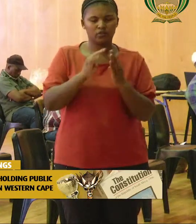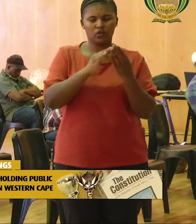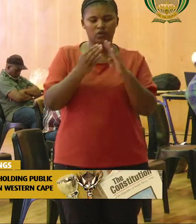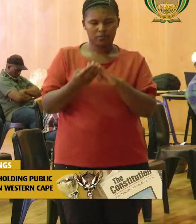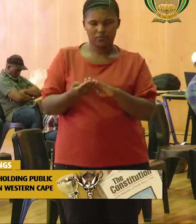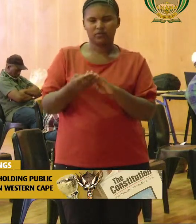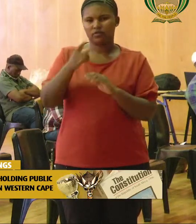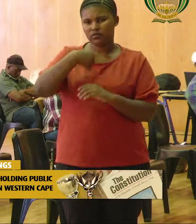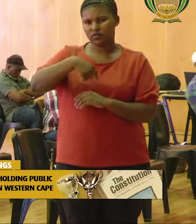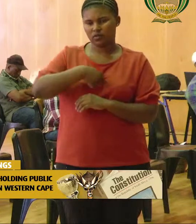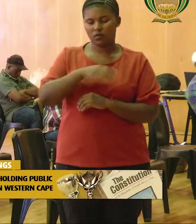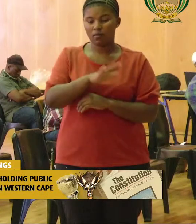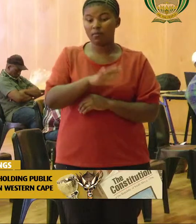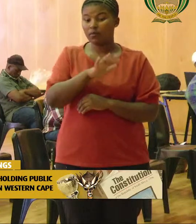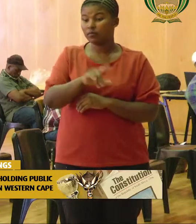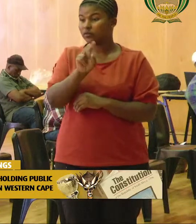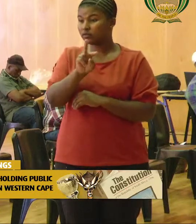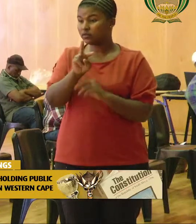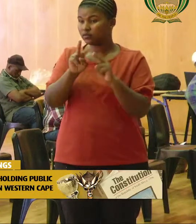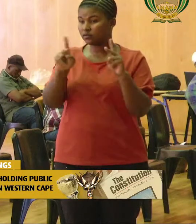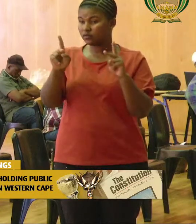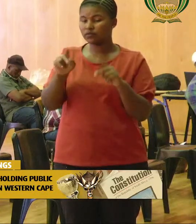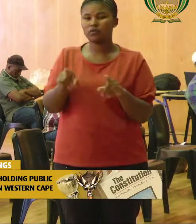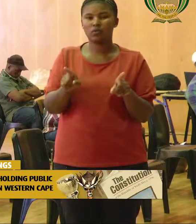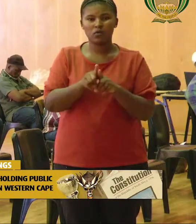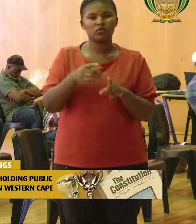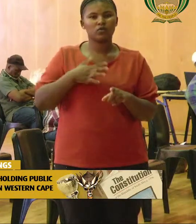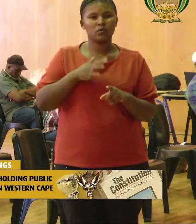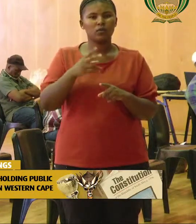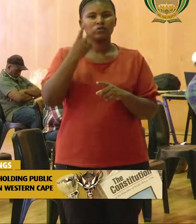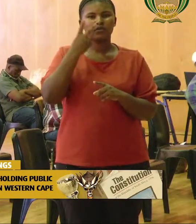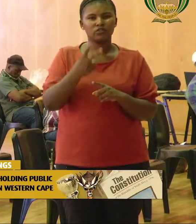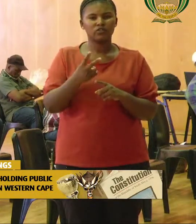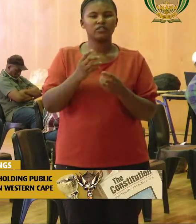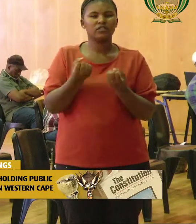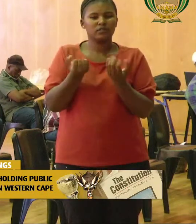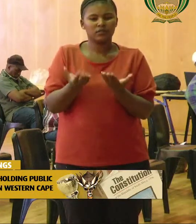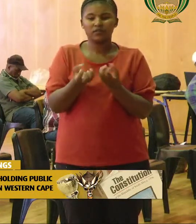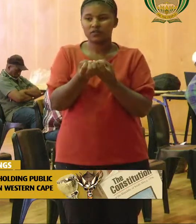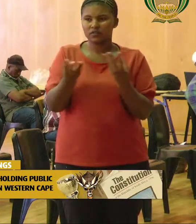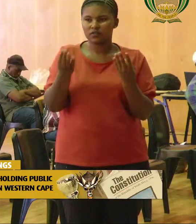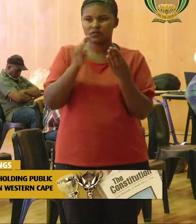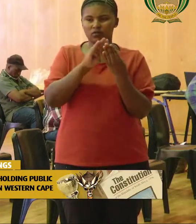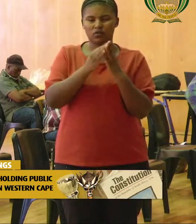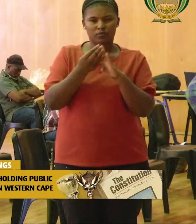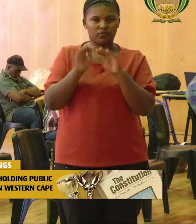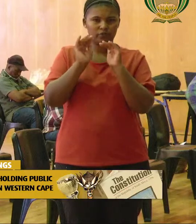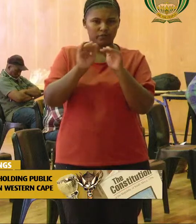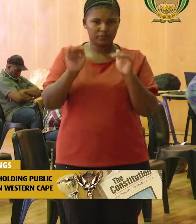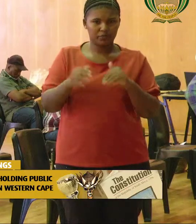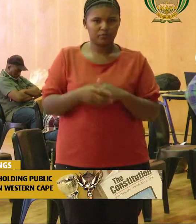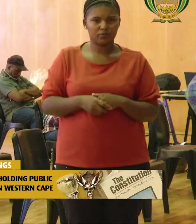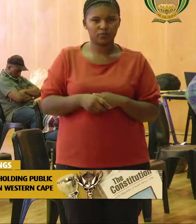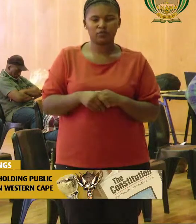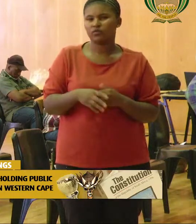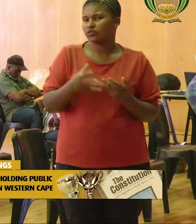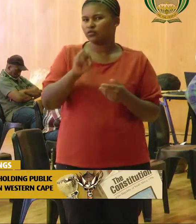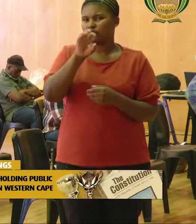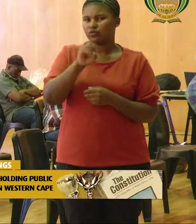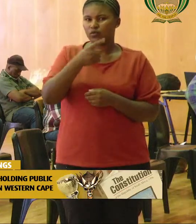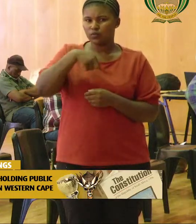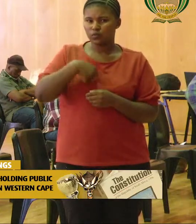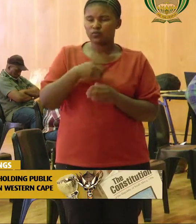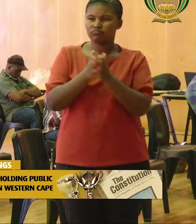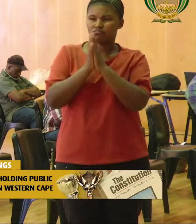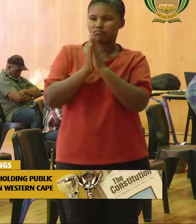aanmerking by ambulance nie. Ons mense gaan dood in die lokasie, ambulance is beskikbaar. So ek vra asseblief vir parlement